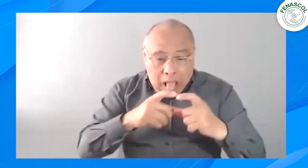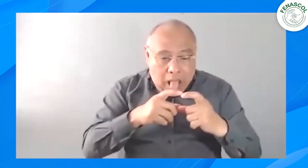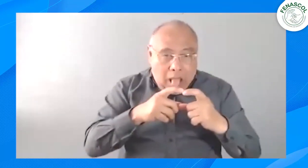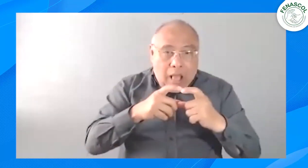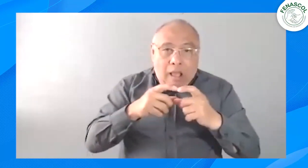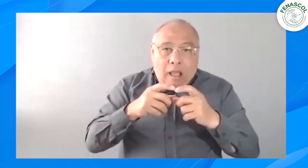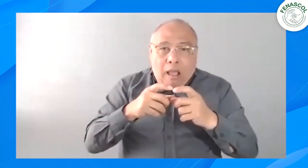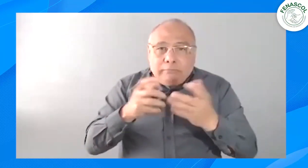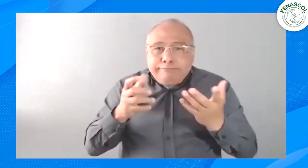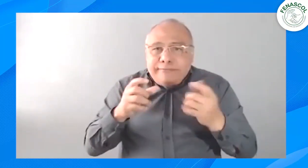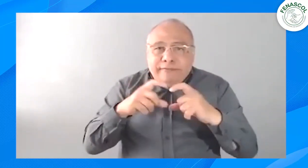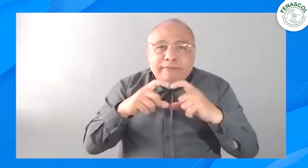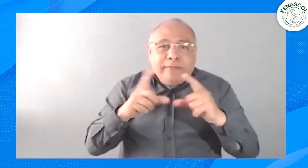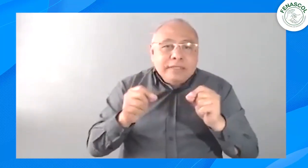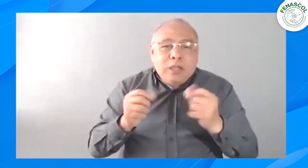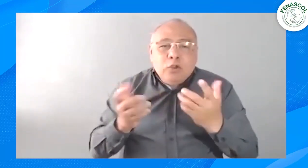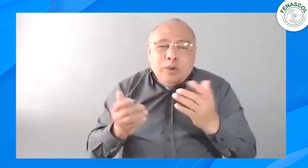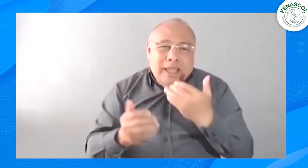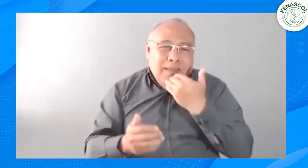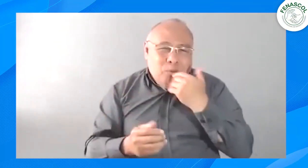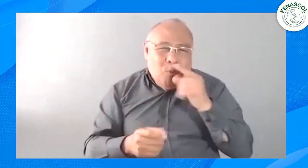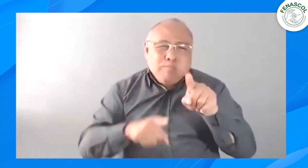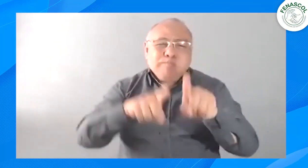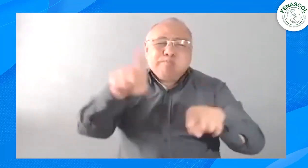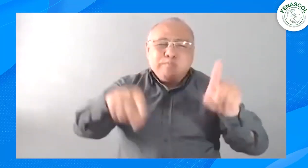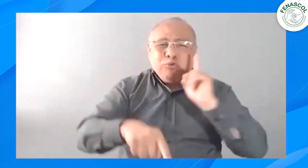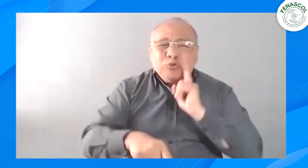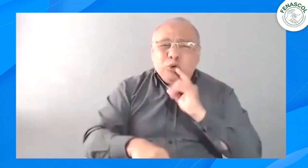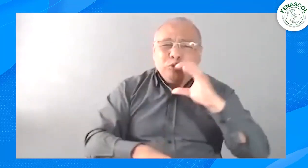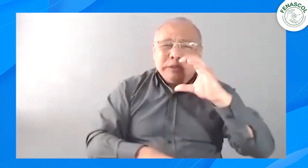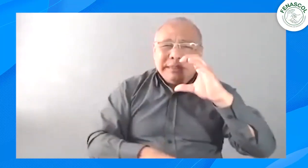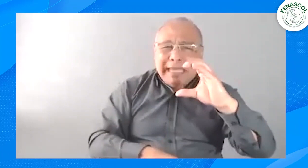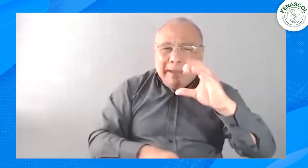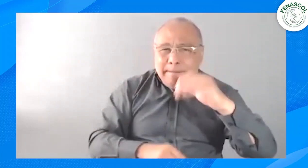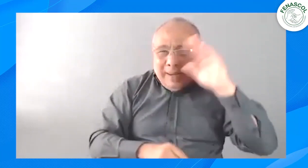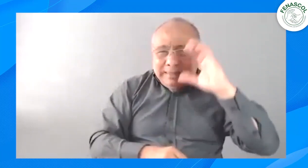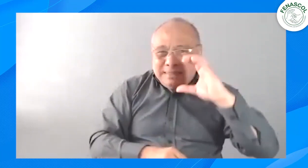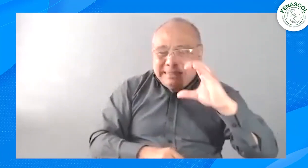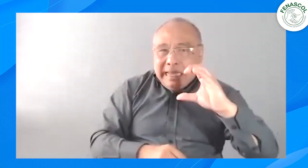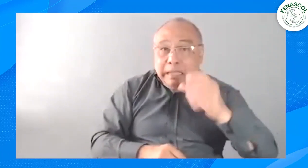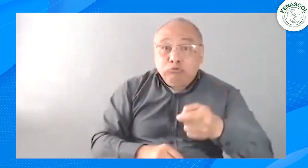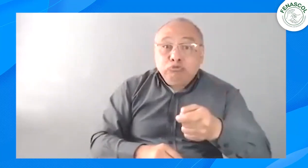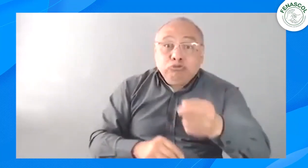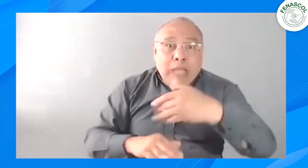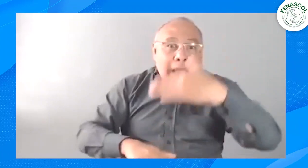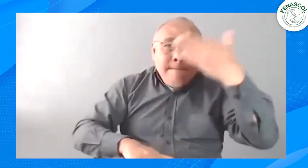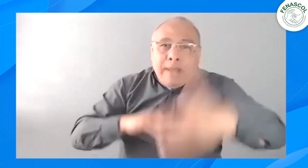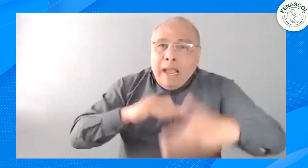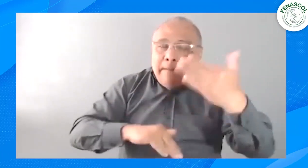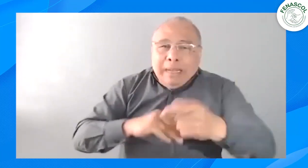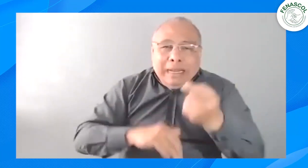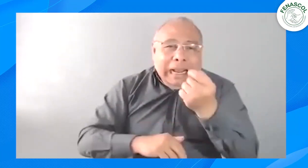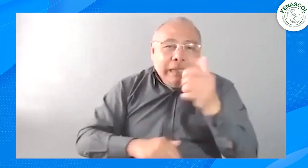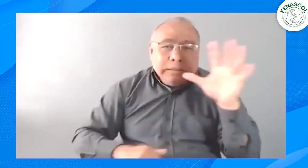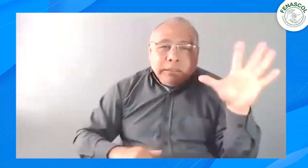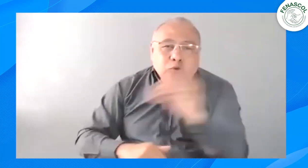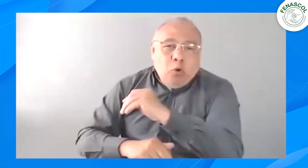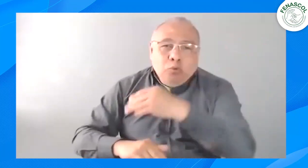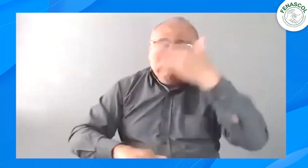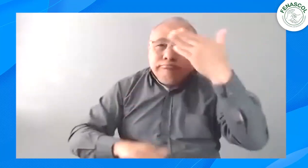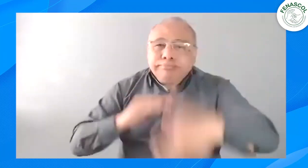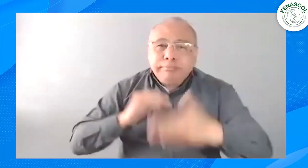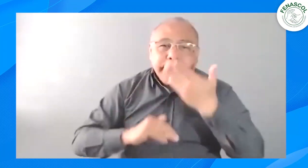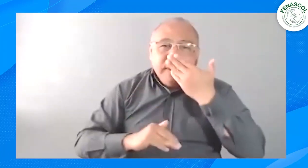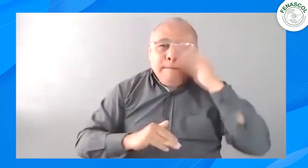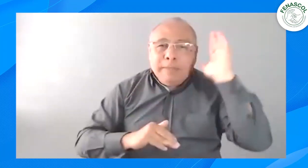secretarías de tránsito o las secretarias de movilidad tenemos el caso de muchas personas sordas que